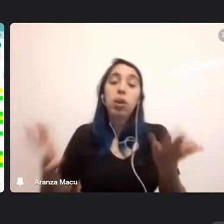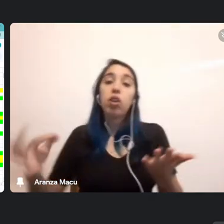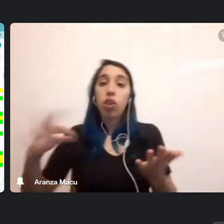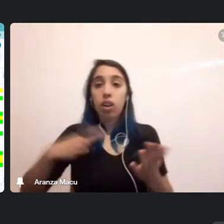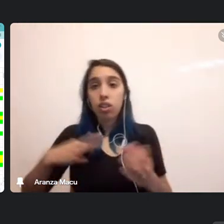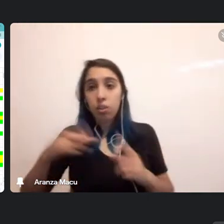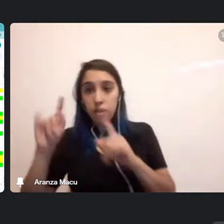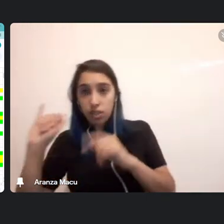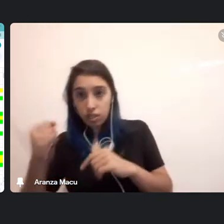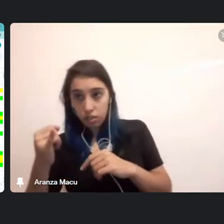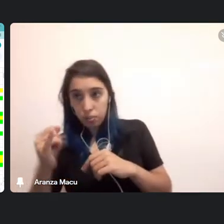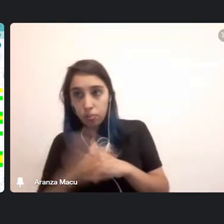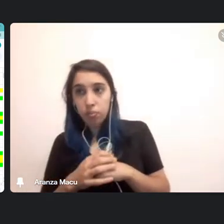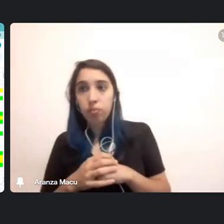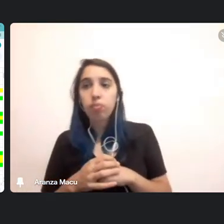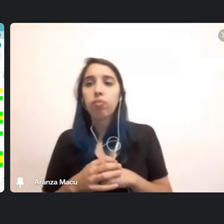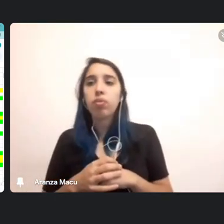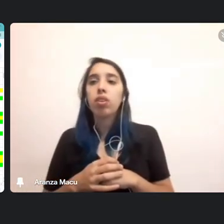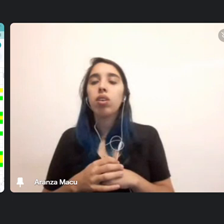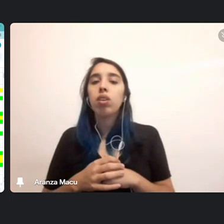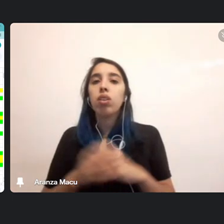Mónica, ¿vos me querías preguntar algo?